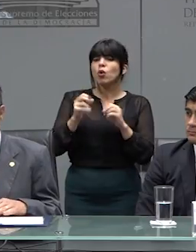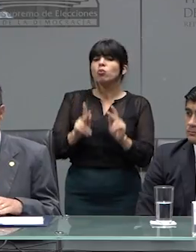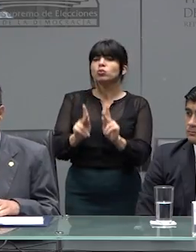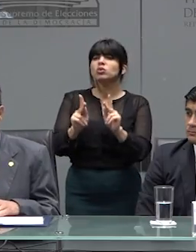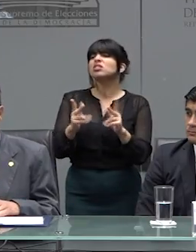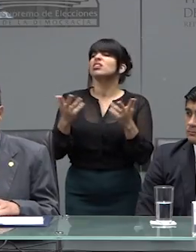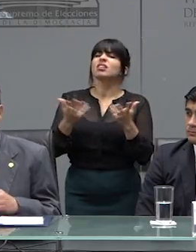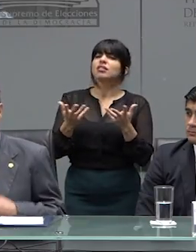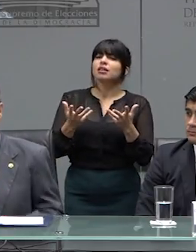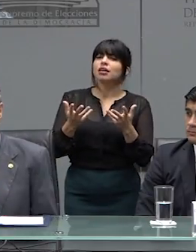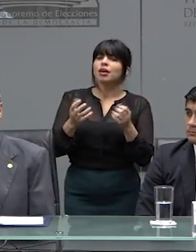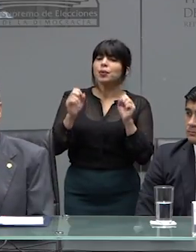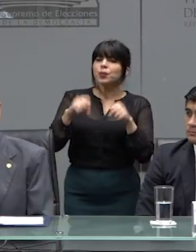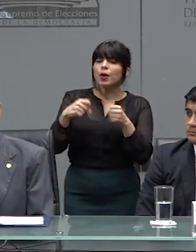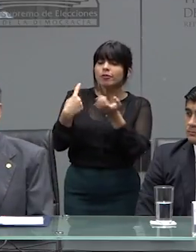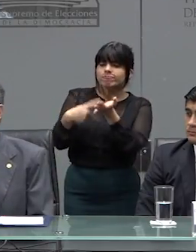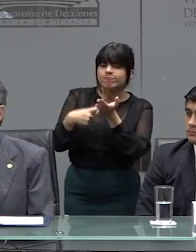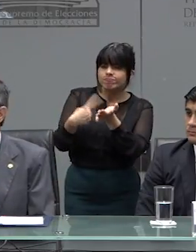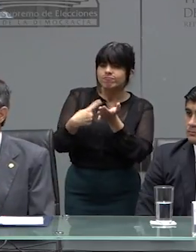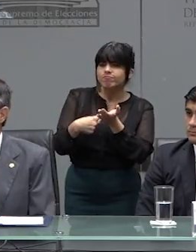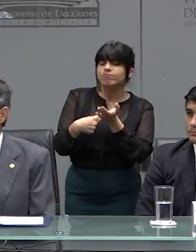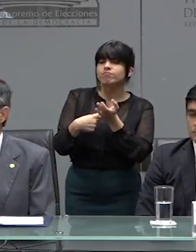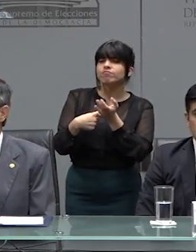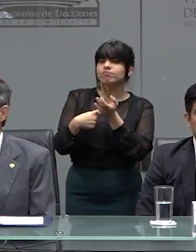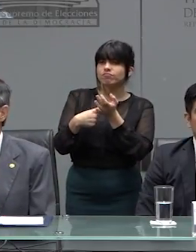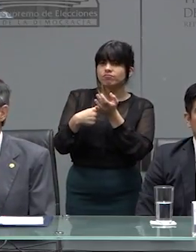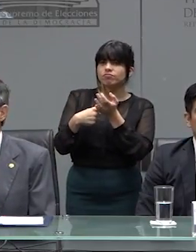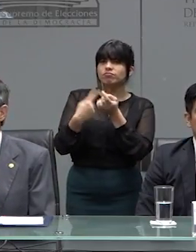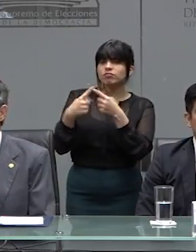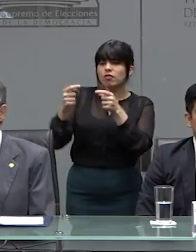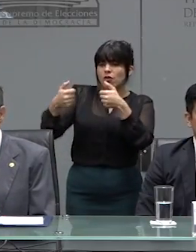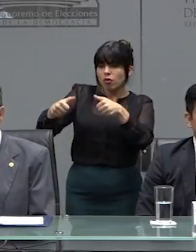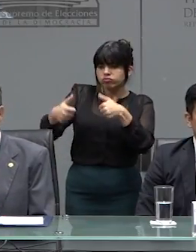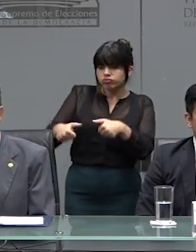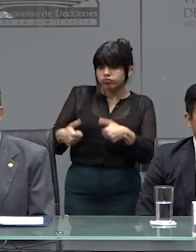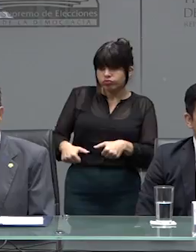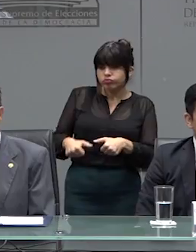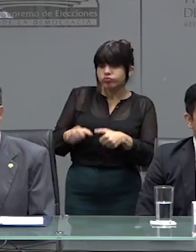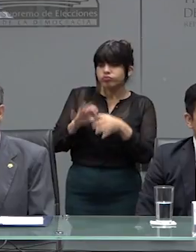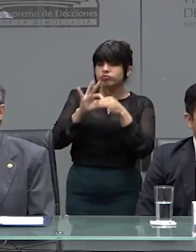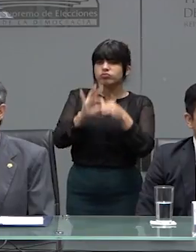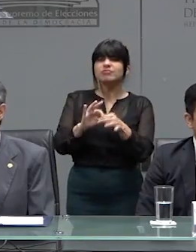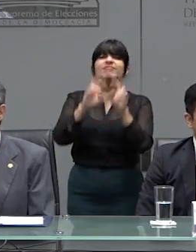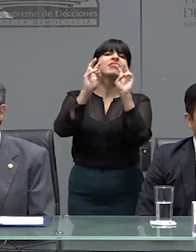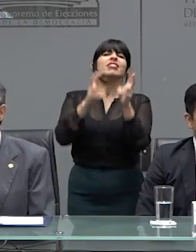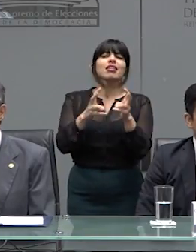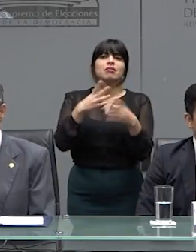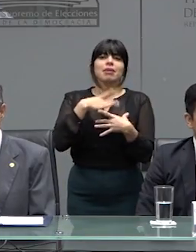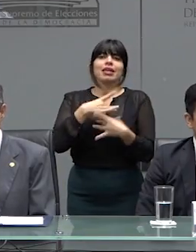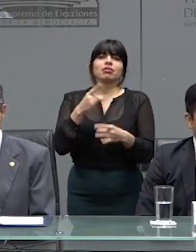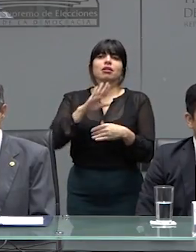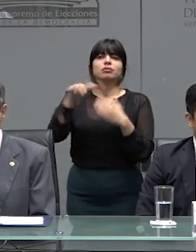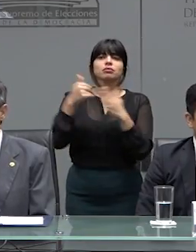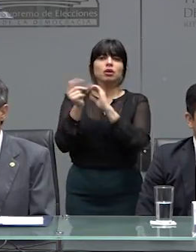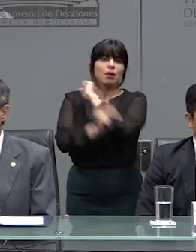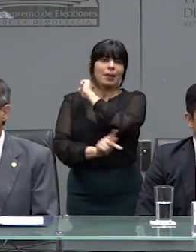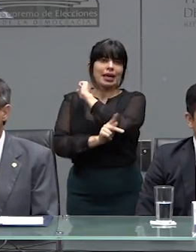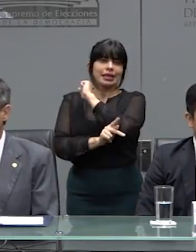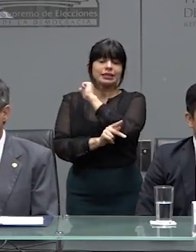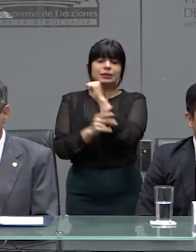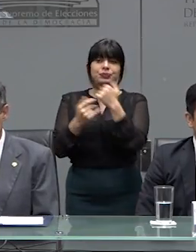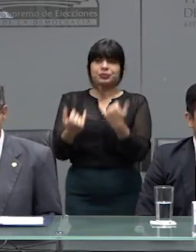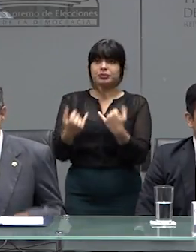posibilidad de conversar y de llegar a una serie de acuerdos en asuntos que son de interés país. En